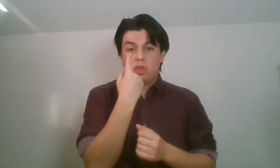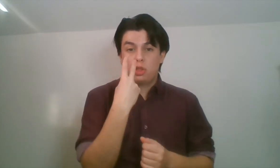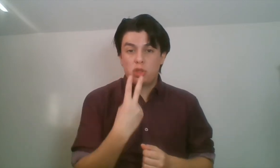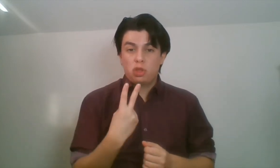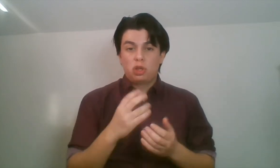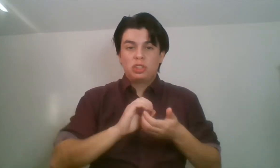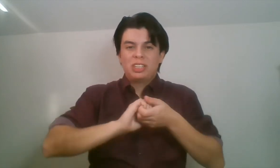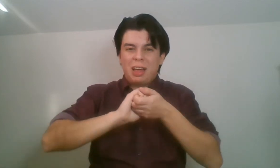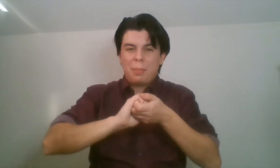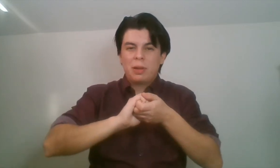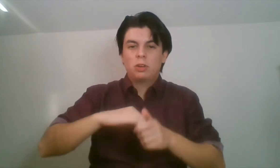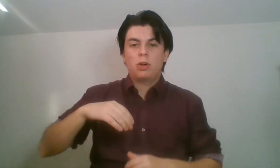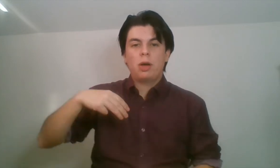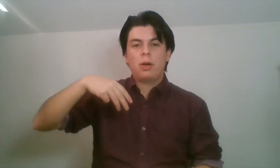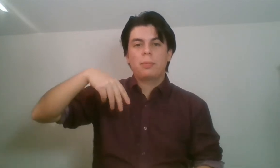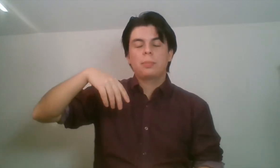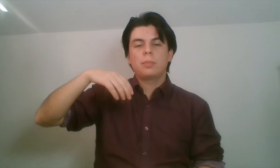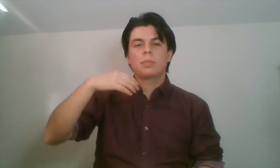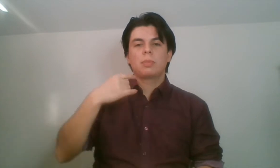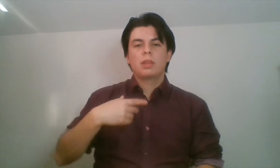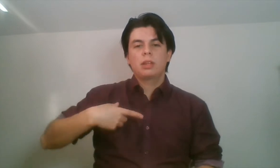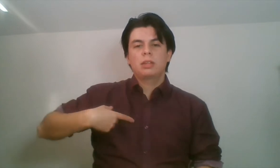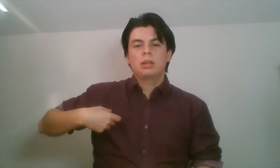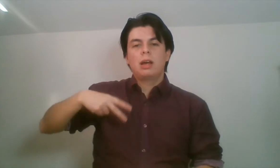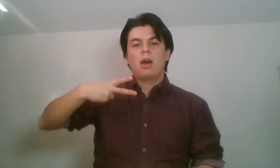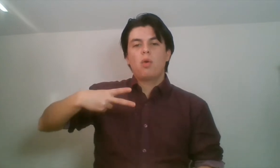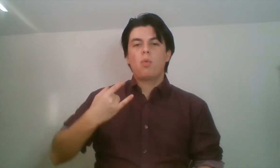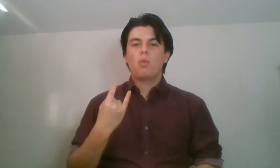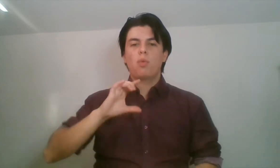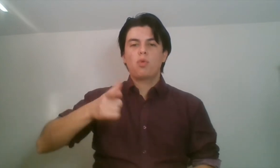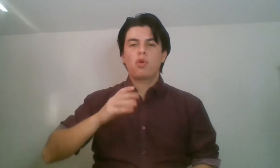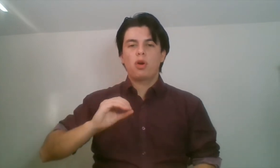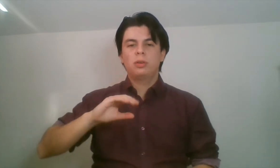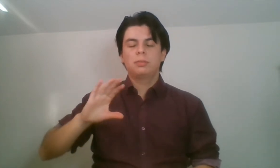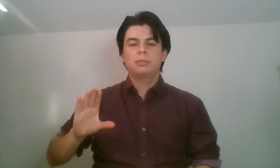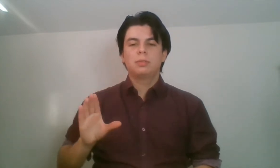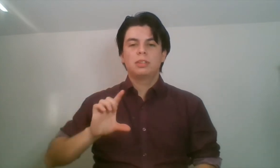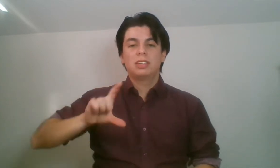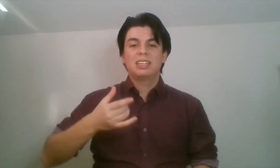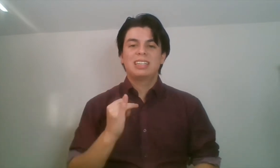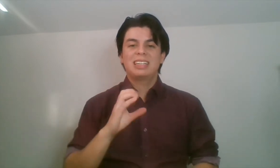gran ejemplo de gestión cultural nace de dos amigos,